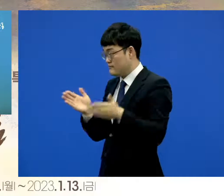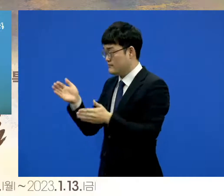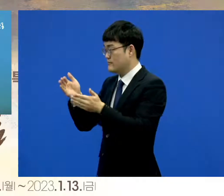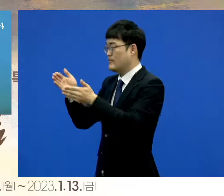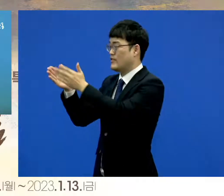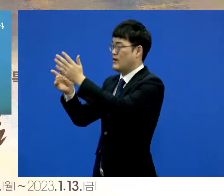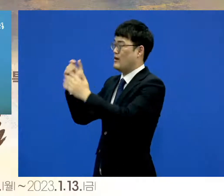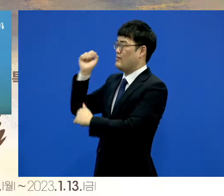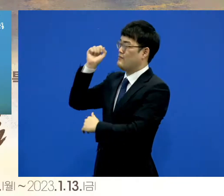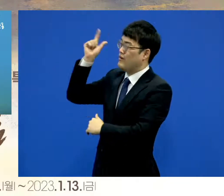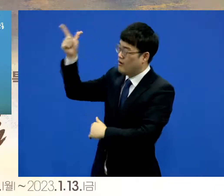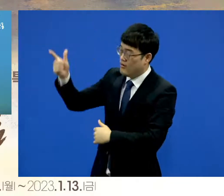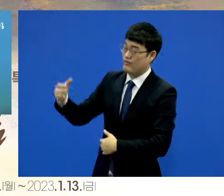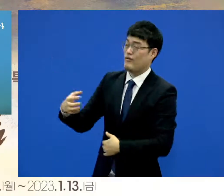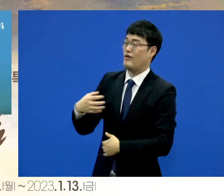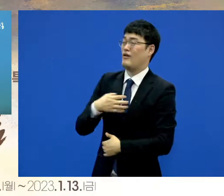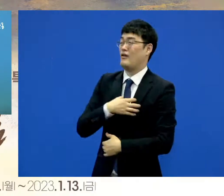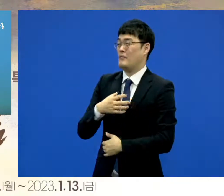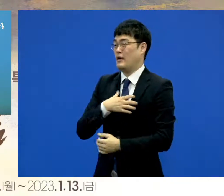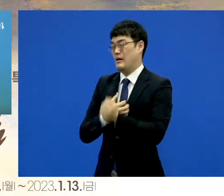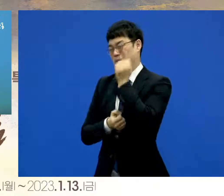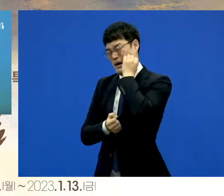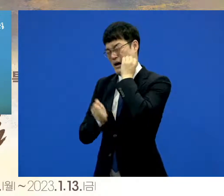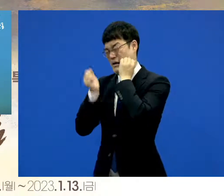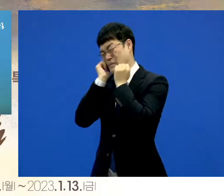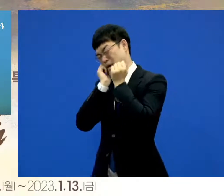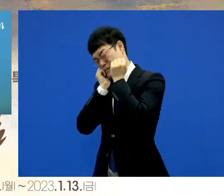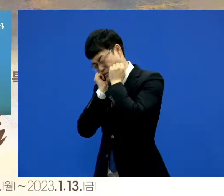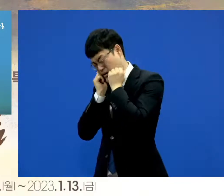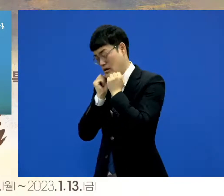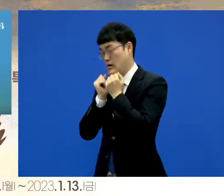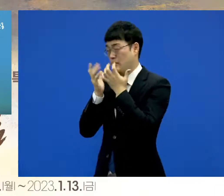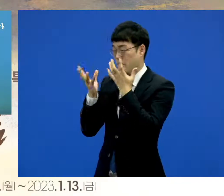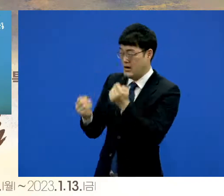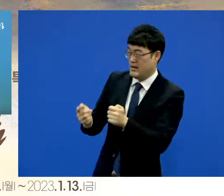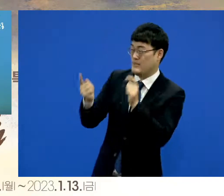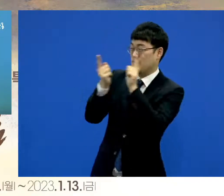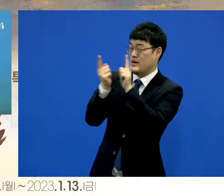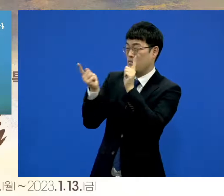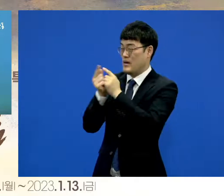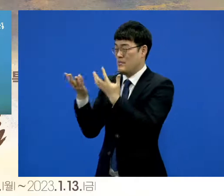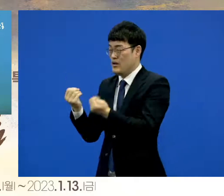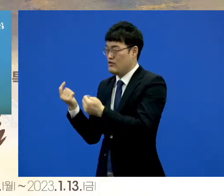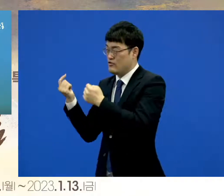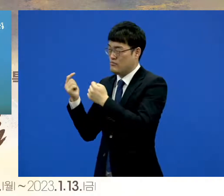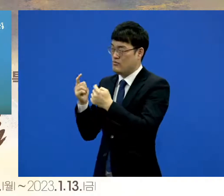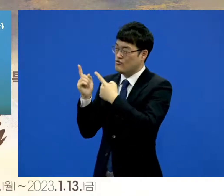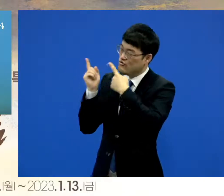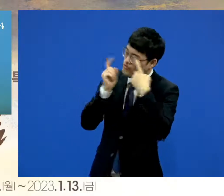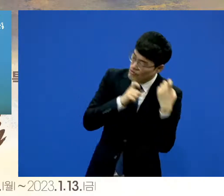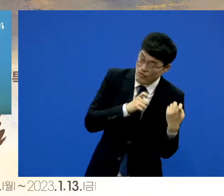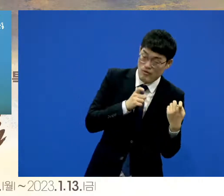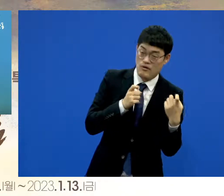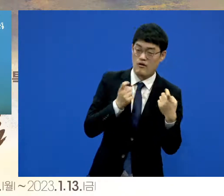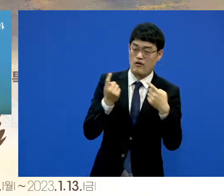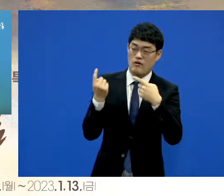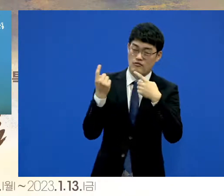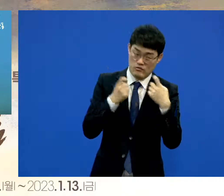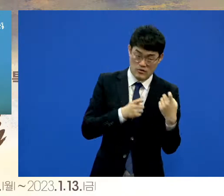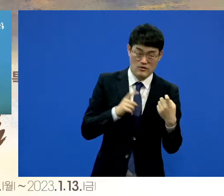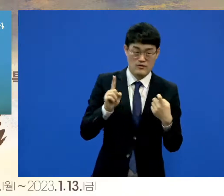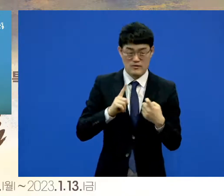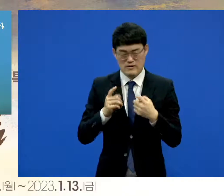멀고도 험해. 다양한 것들이 찾아와. 숱한 유혹, 숱한 시련,